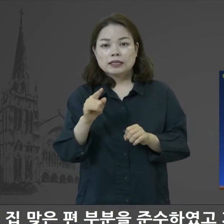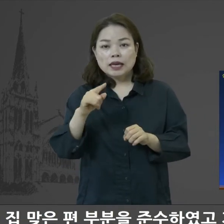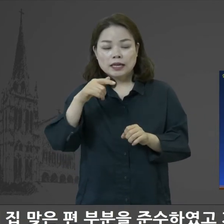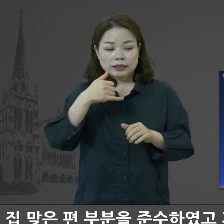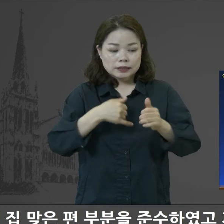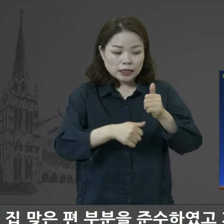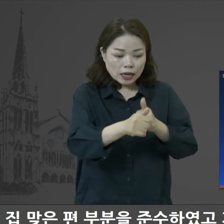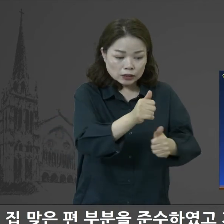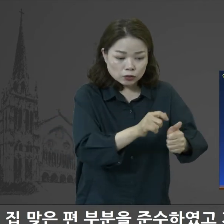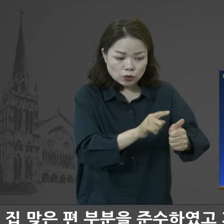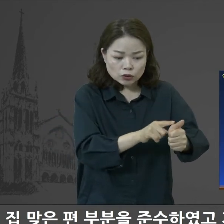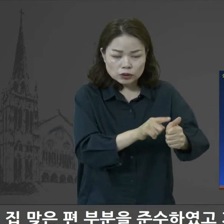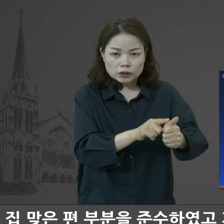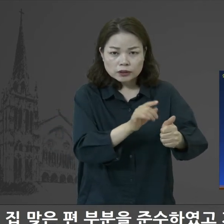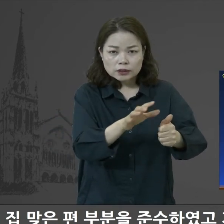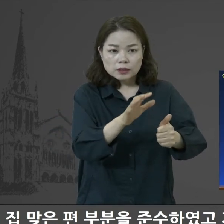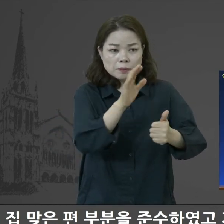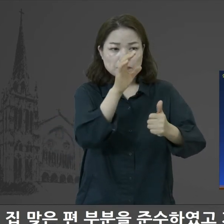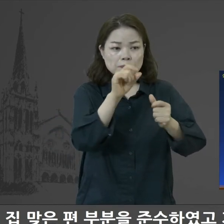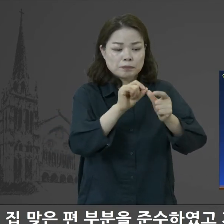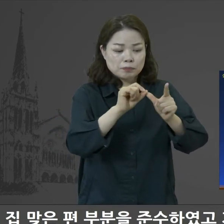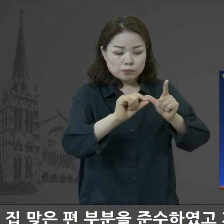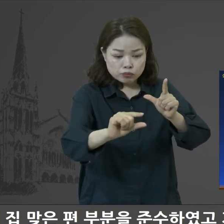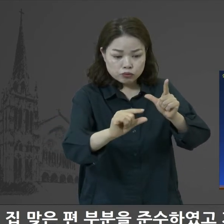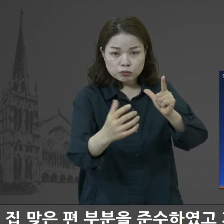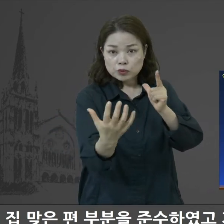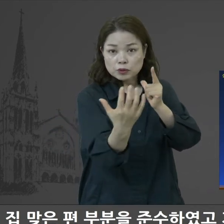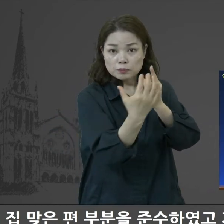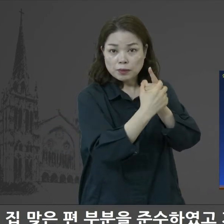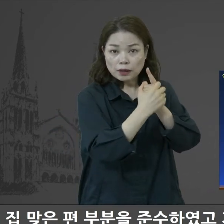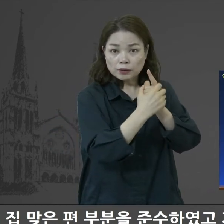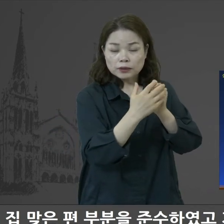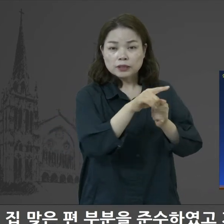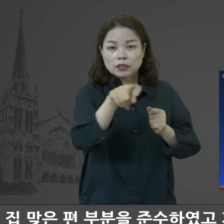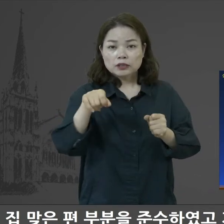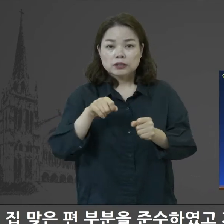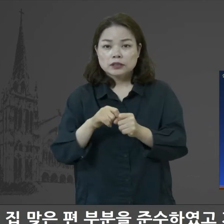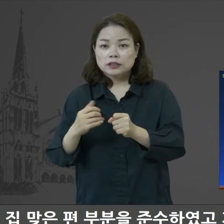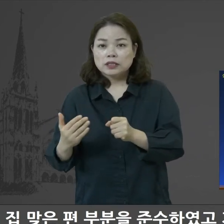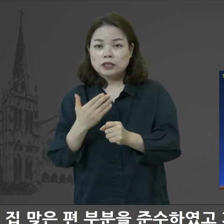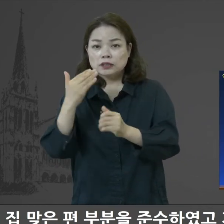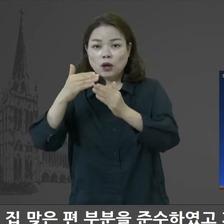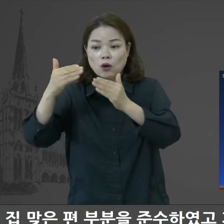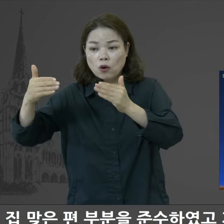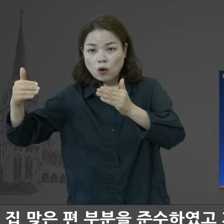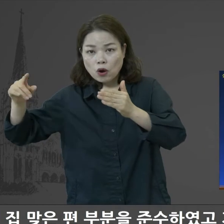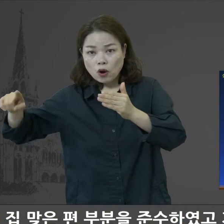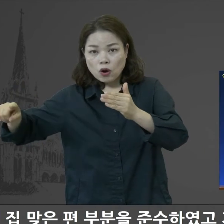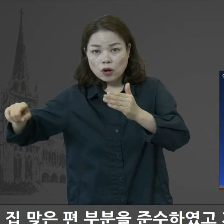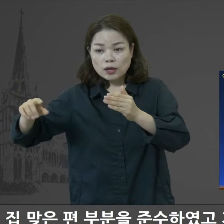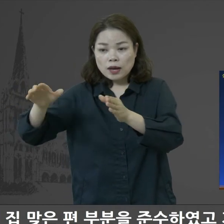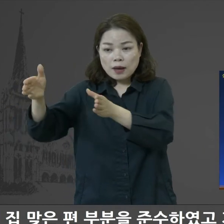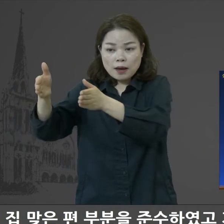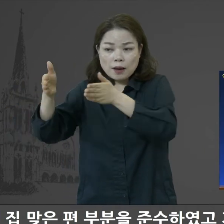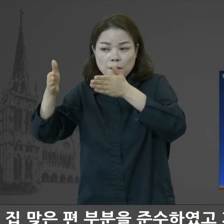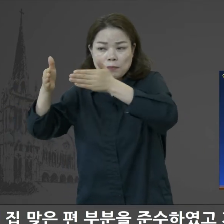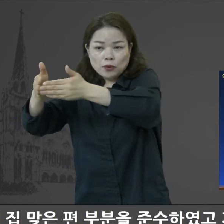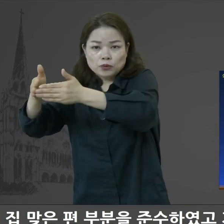빈누이가 한 부분을 중수하되 아사랴의 집에서부터 성구비를 지나